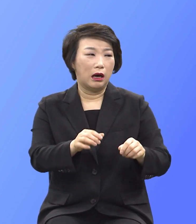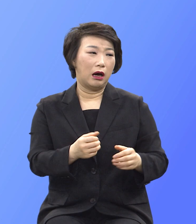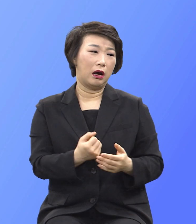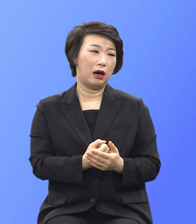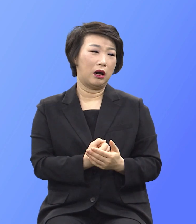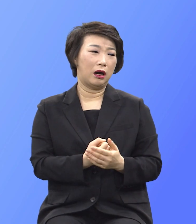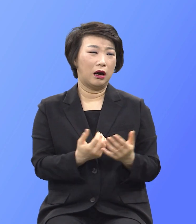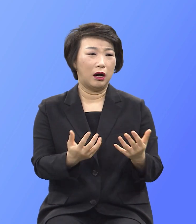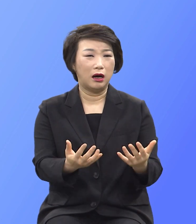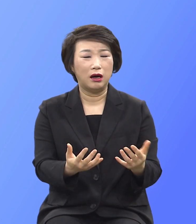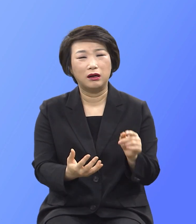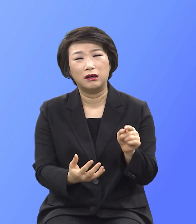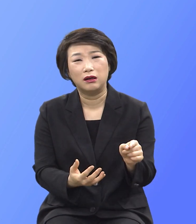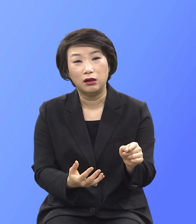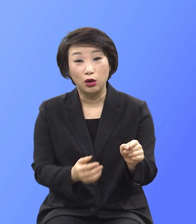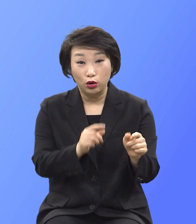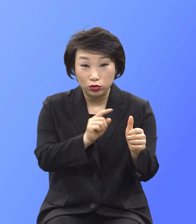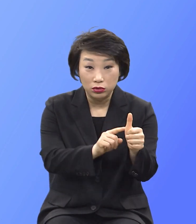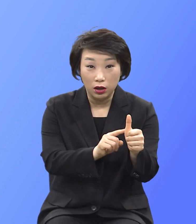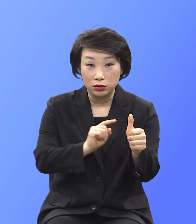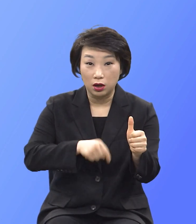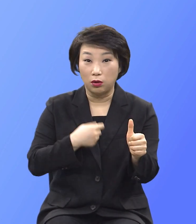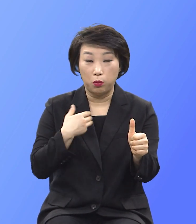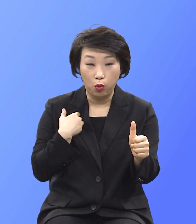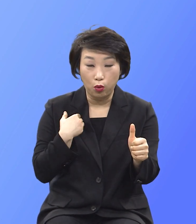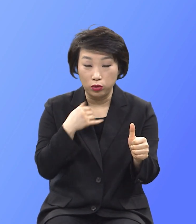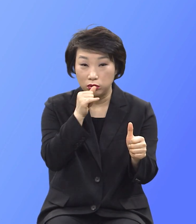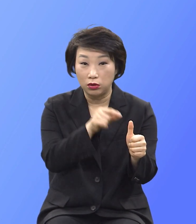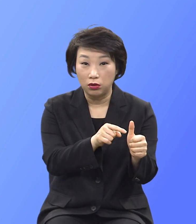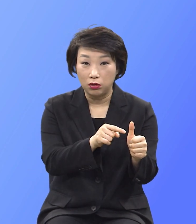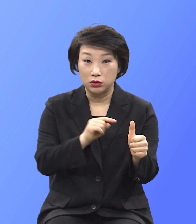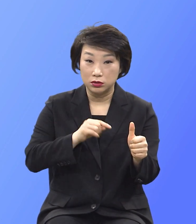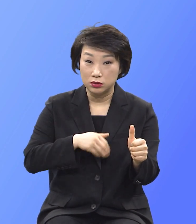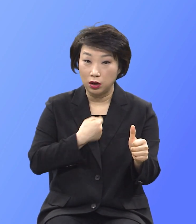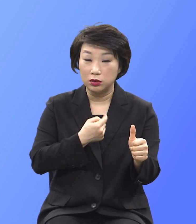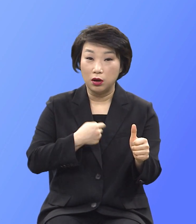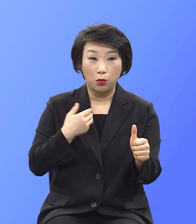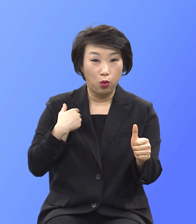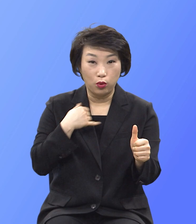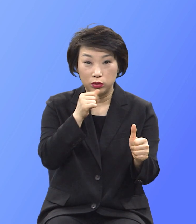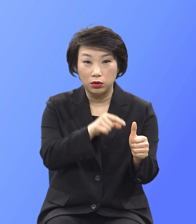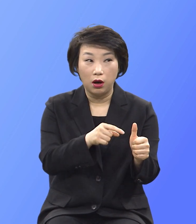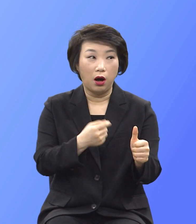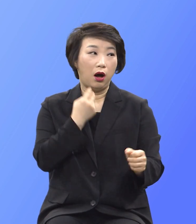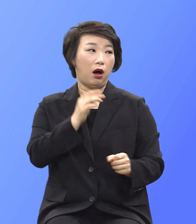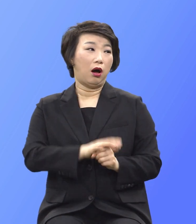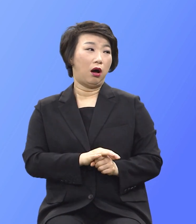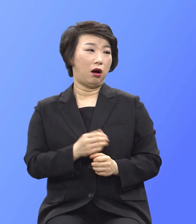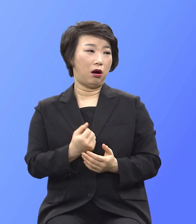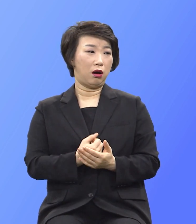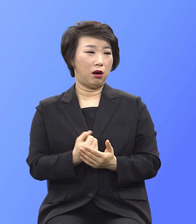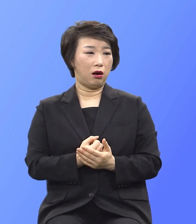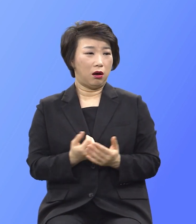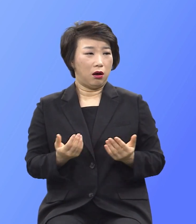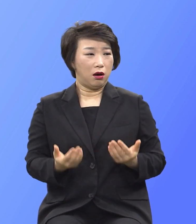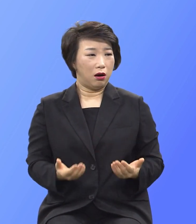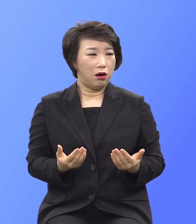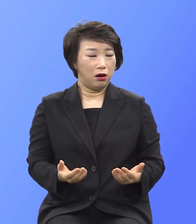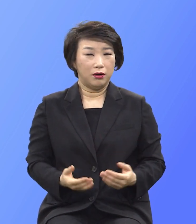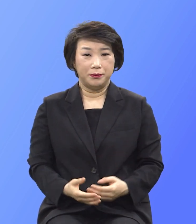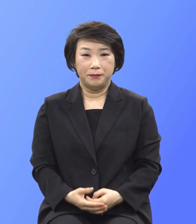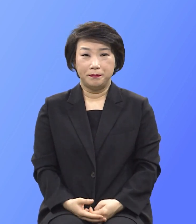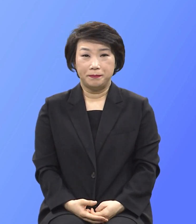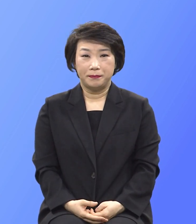존재로 돼 있느냐. 근데 본인이 모른다 이 말이에요. 본인이. 얼마나 안타까운 일이냐 이